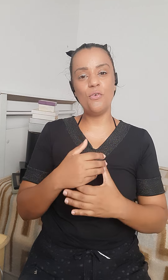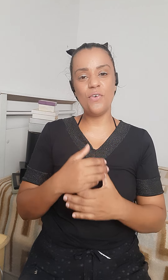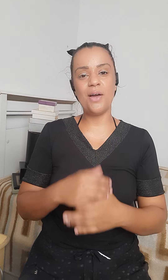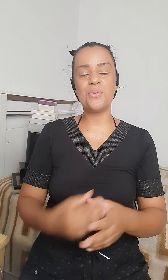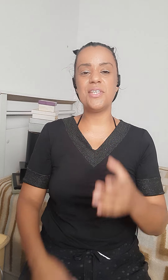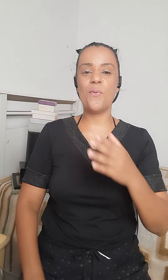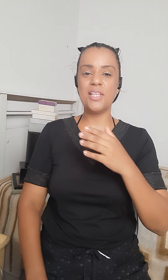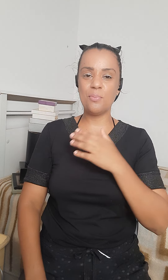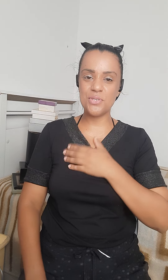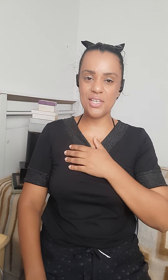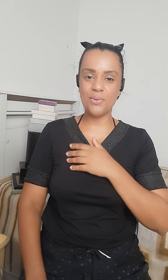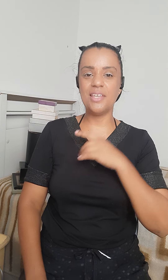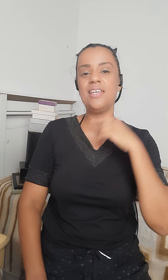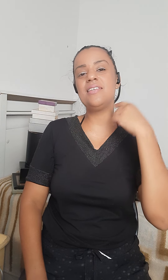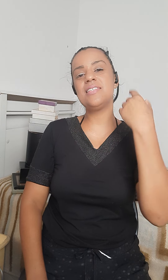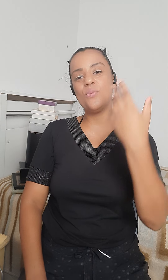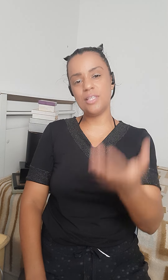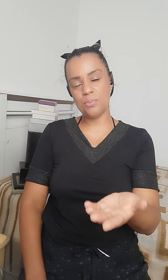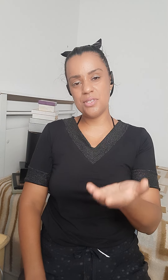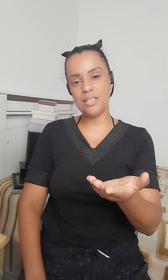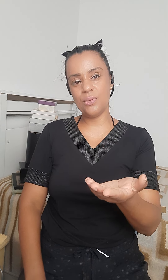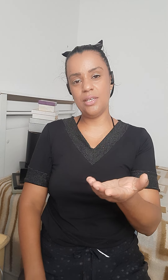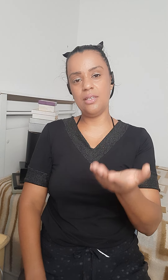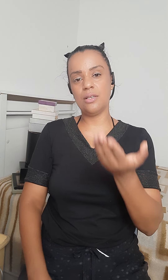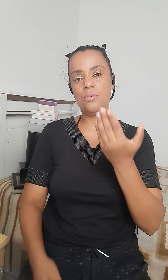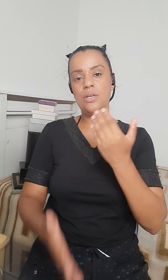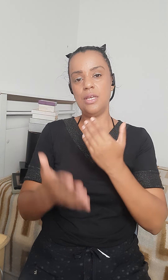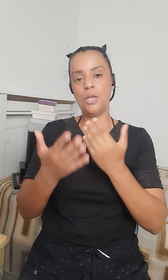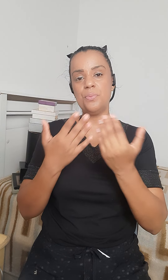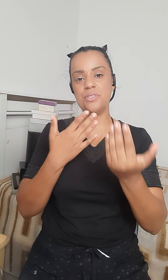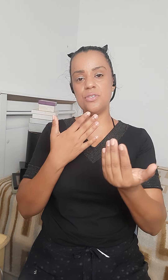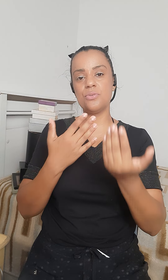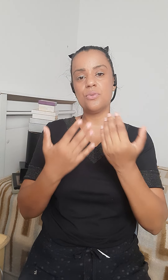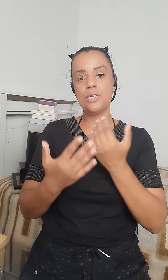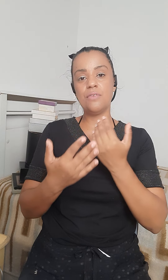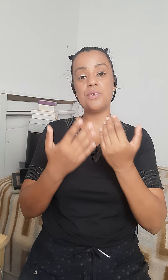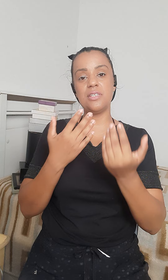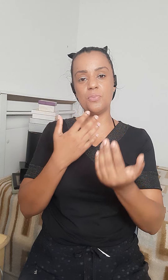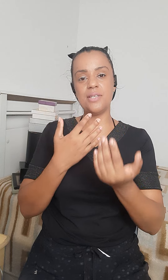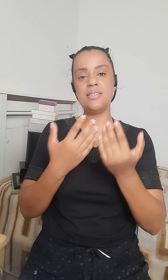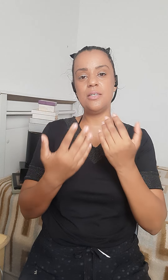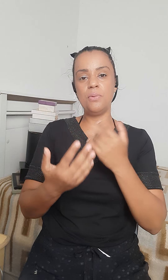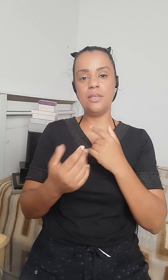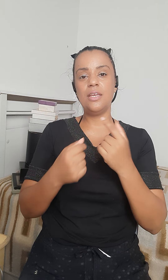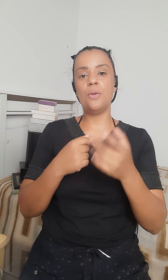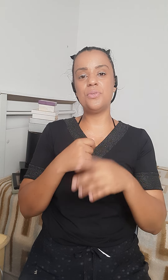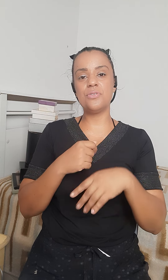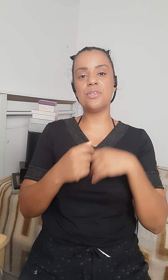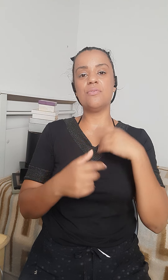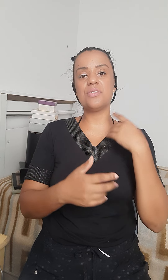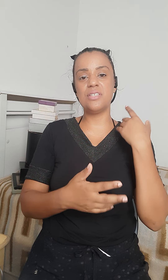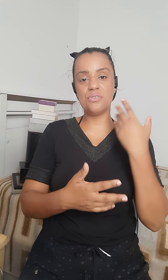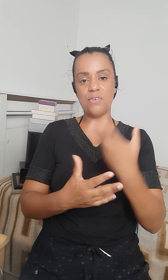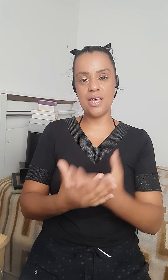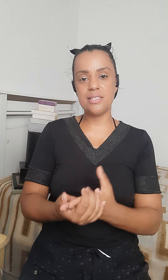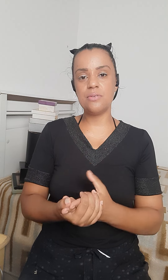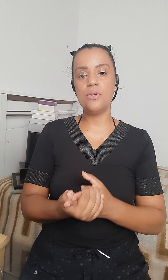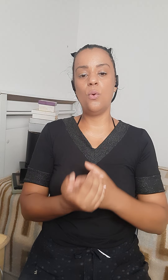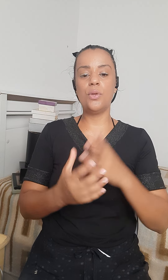falo, 50% aqui, 50% aí. Então, eu preciso que vocês participem, eu preciso que vocês façam o que